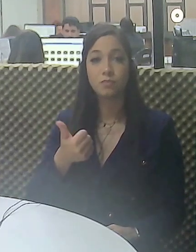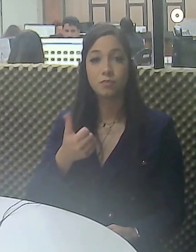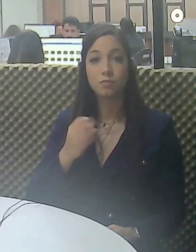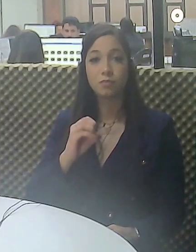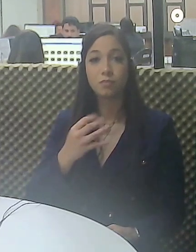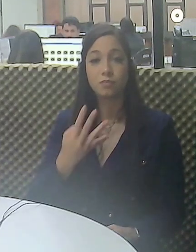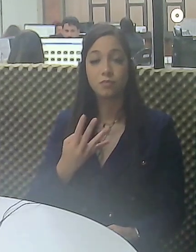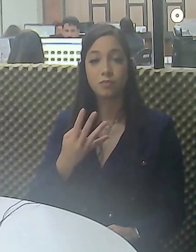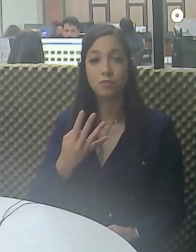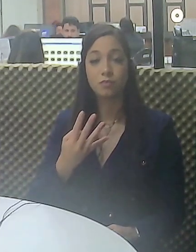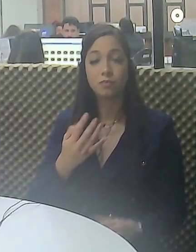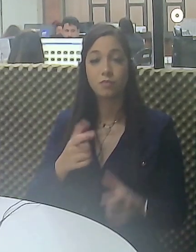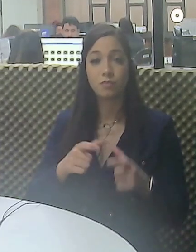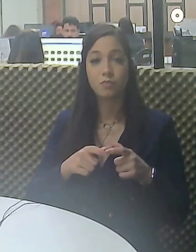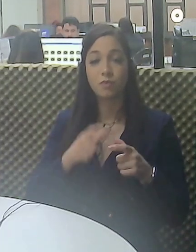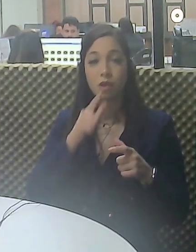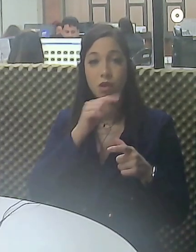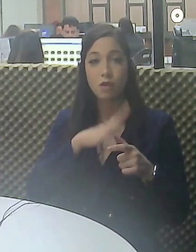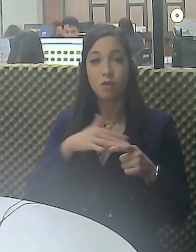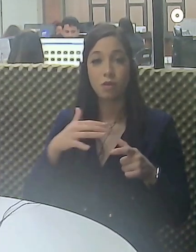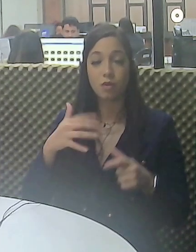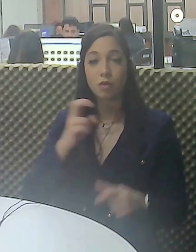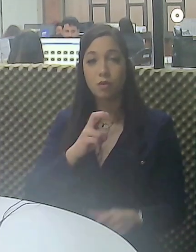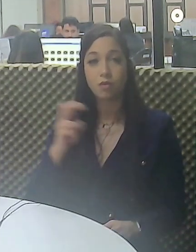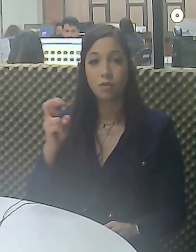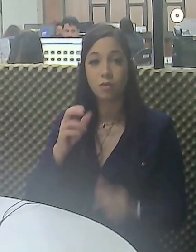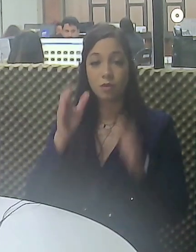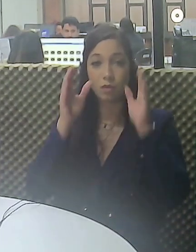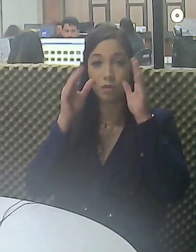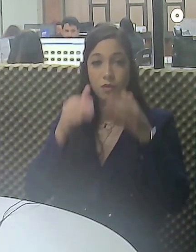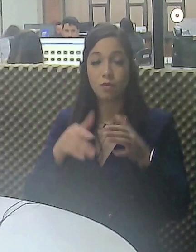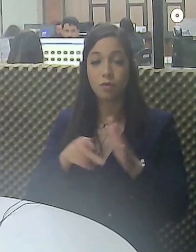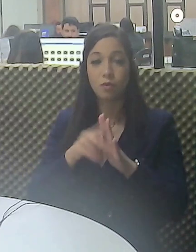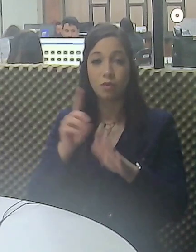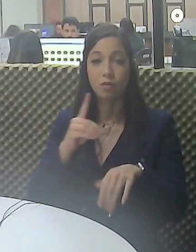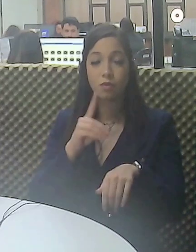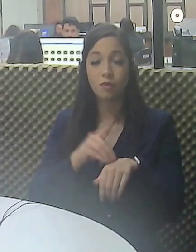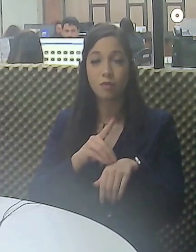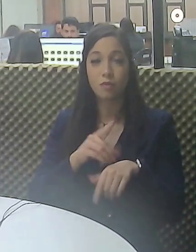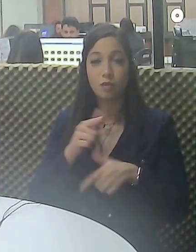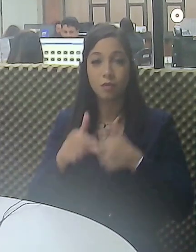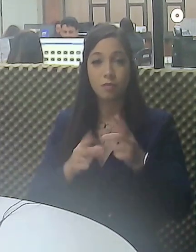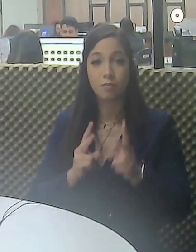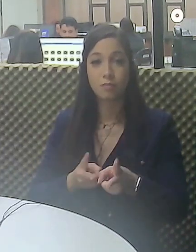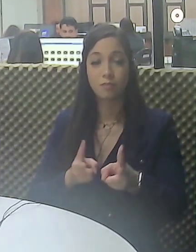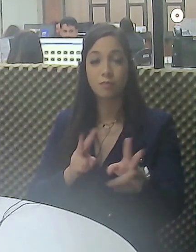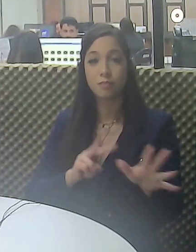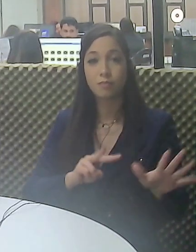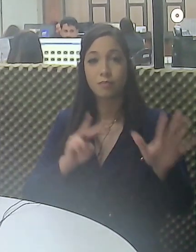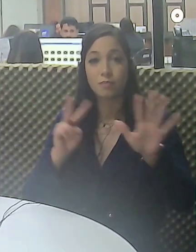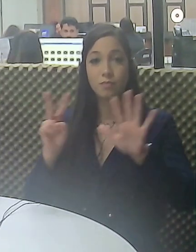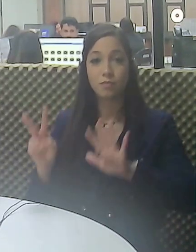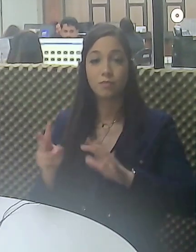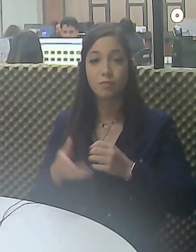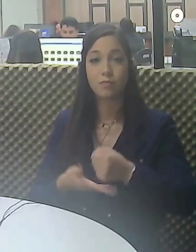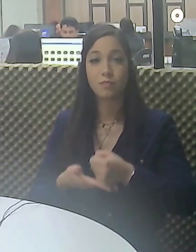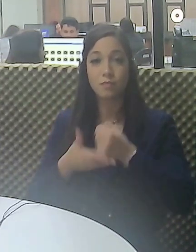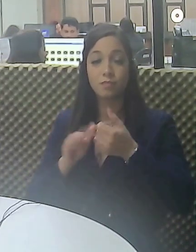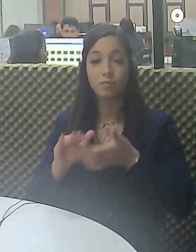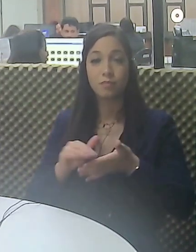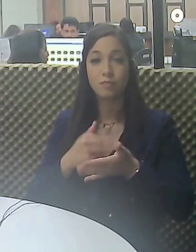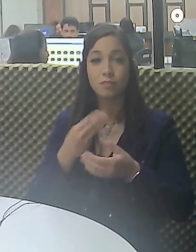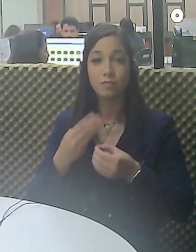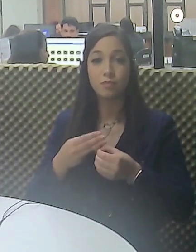4.104 criadouros e 55 focos do Aedes. O trabalho no bairro continua nesta semana, com o apoio das